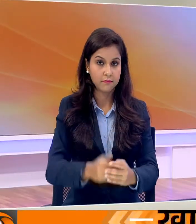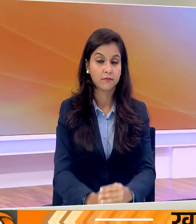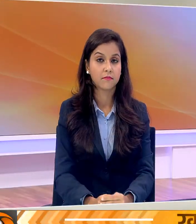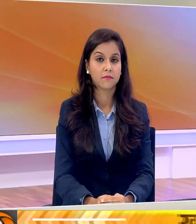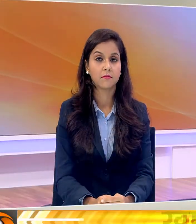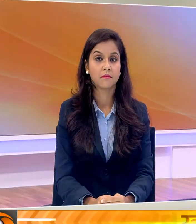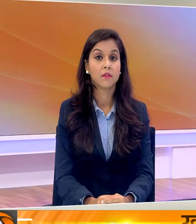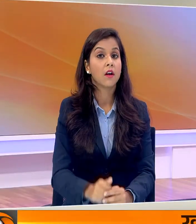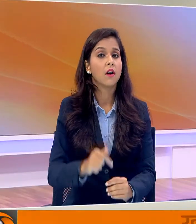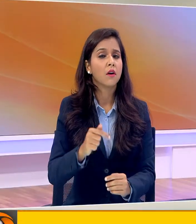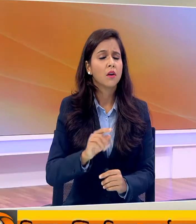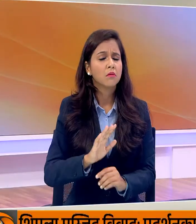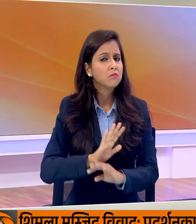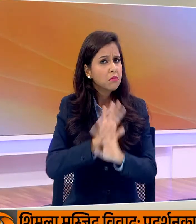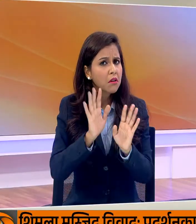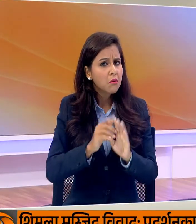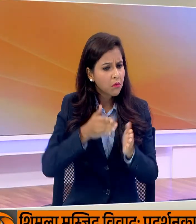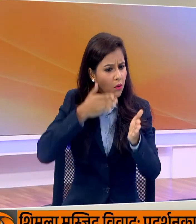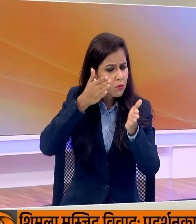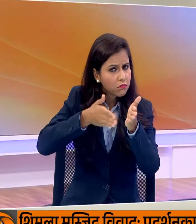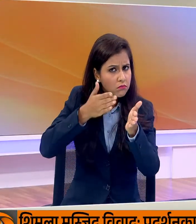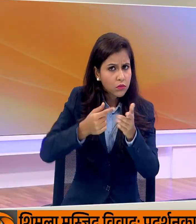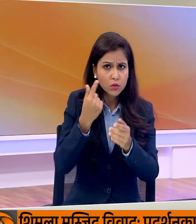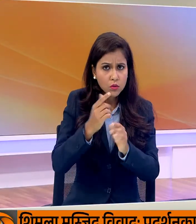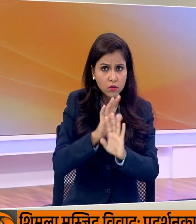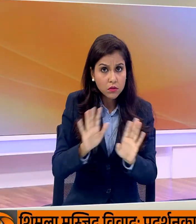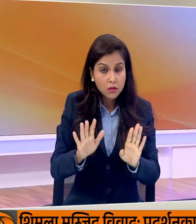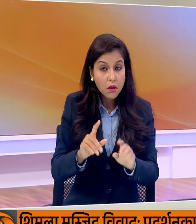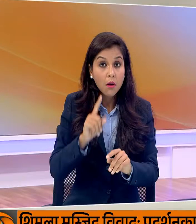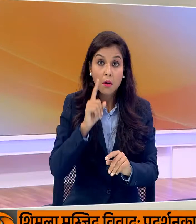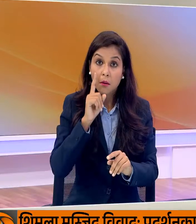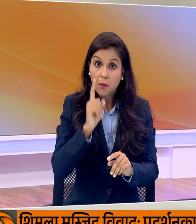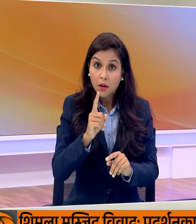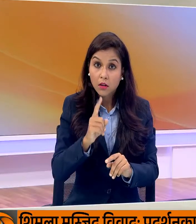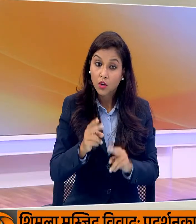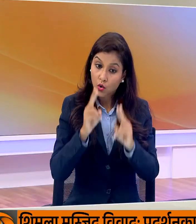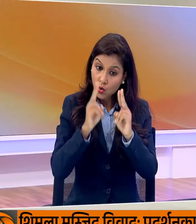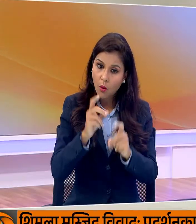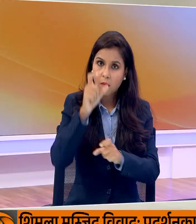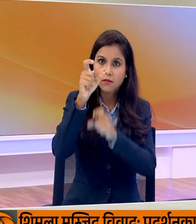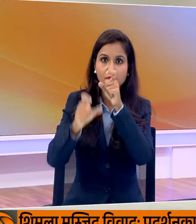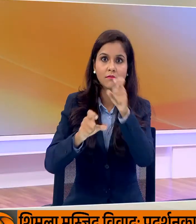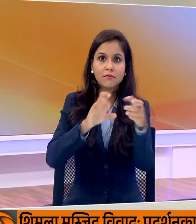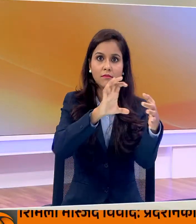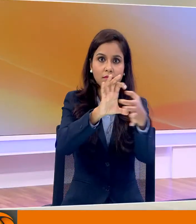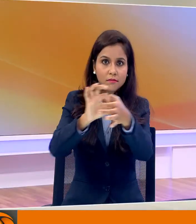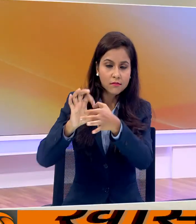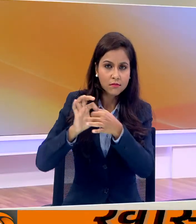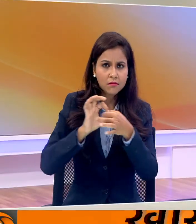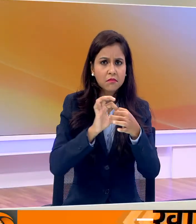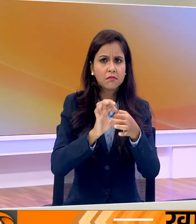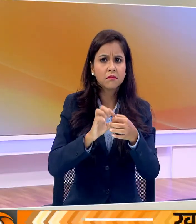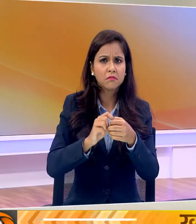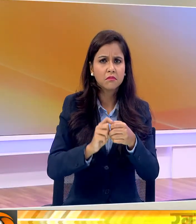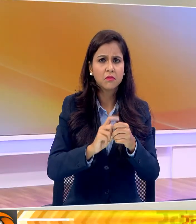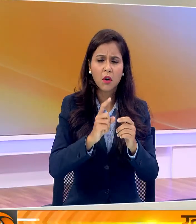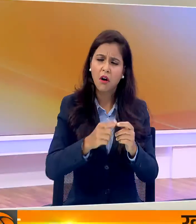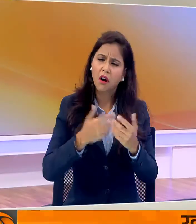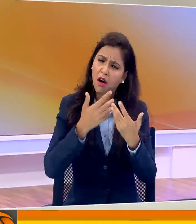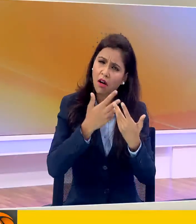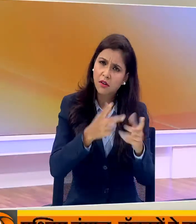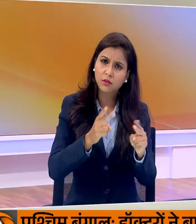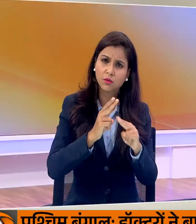और न केवल रेल का प्रयोग किया, बल्कि वे हमेशा आम जनता से जुड़ने के लिए 3rd क्लास का डब्बे का प्रयोग करते